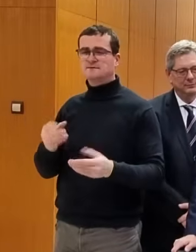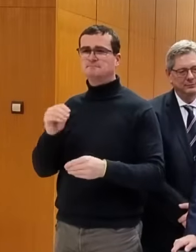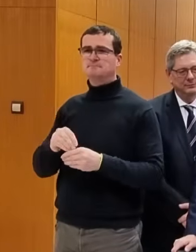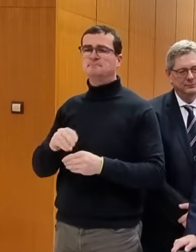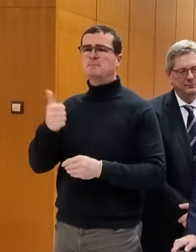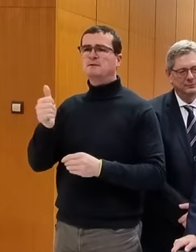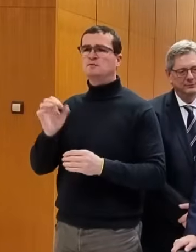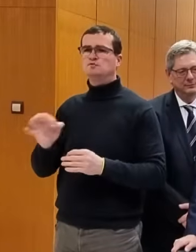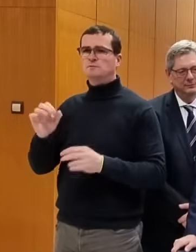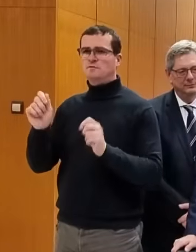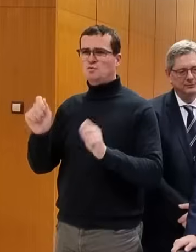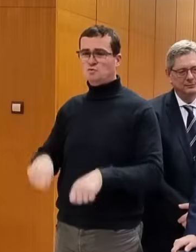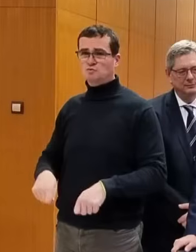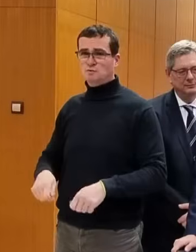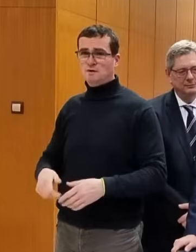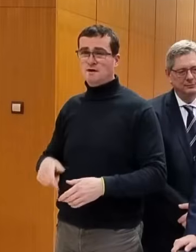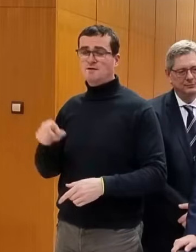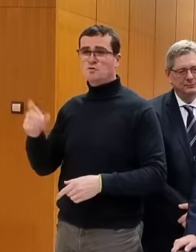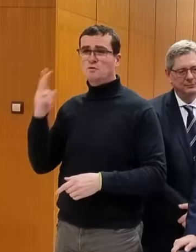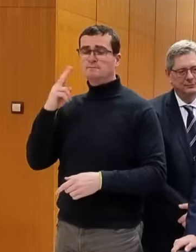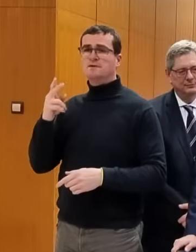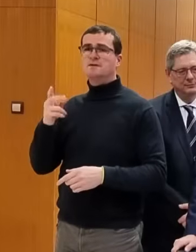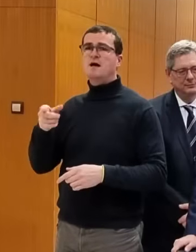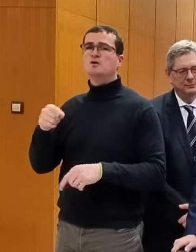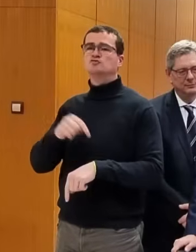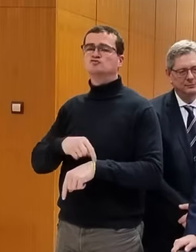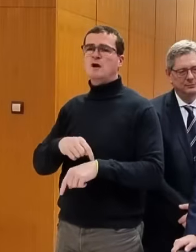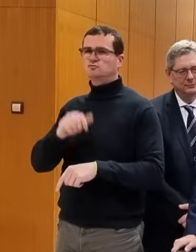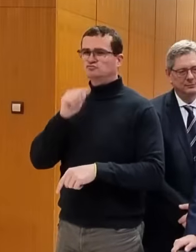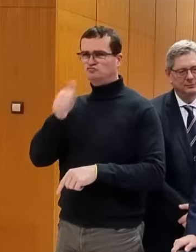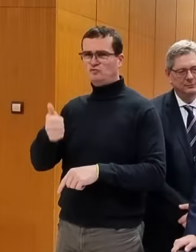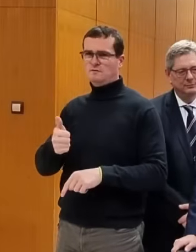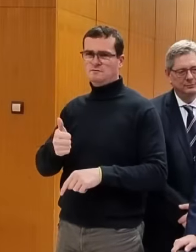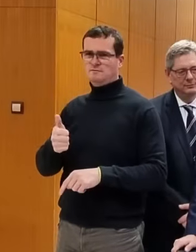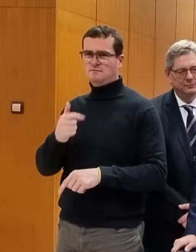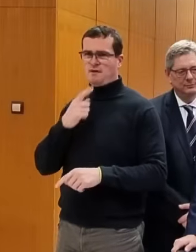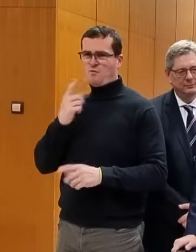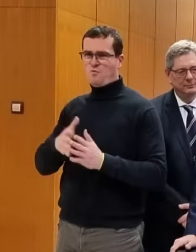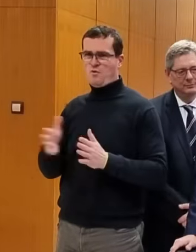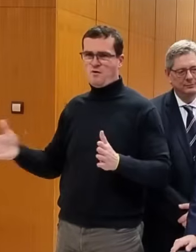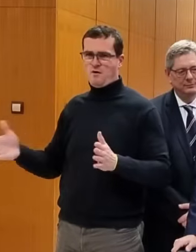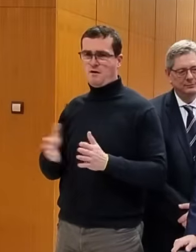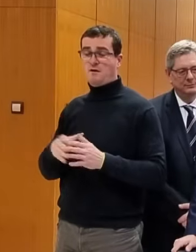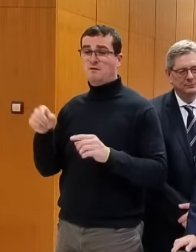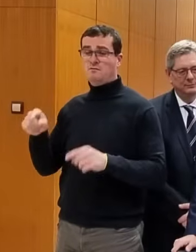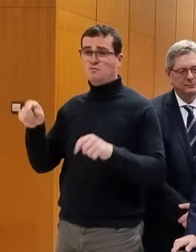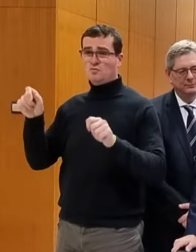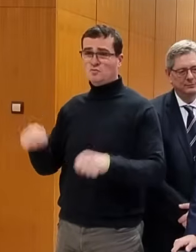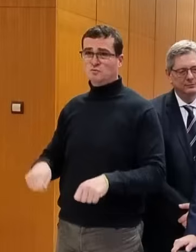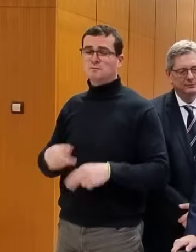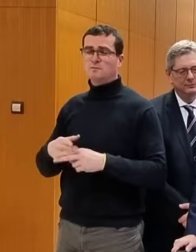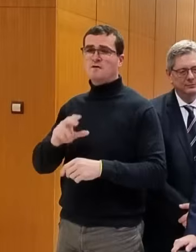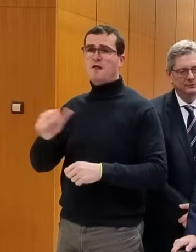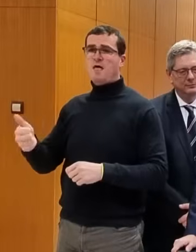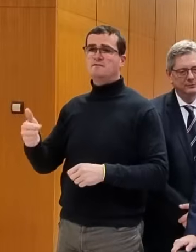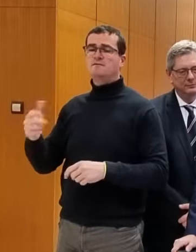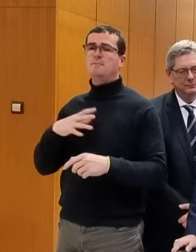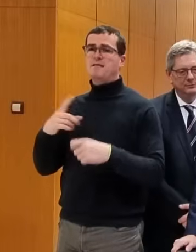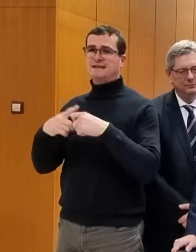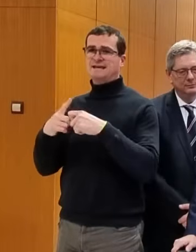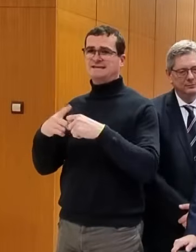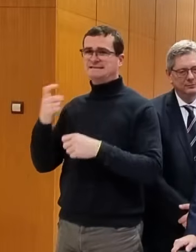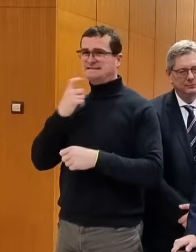že to je prvostupňové rozhodnutie. To znamená, čas tu nezohráva vôbec žiadnu rolu. Čiže toto rozhodnutie pomôže hlavne pánovi